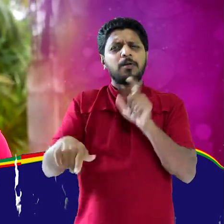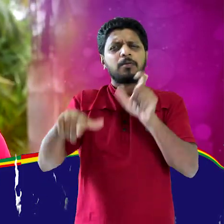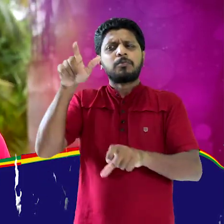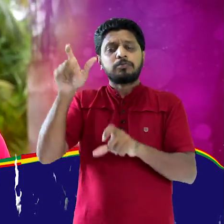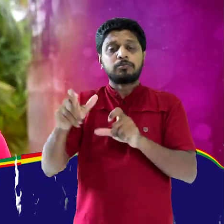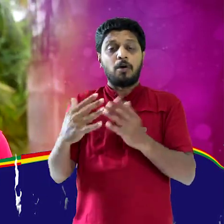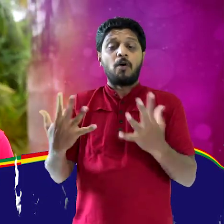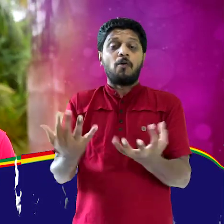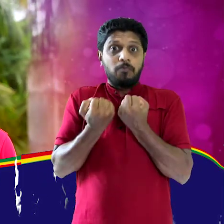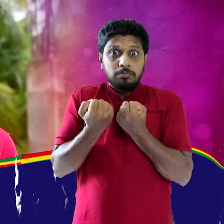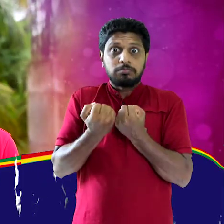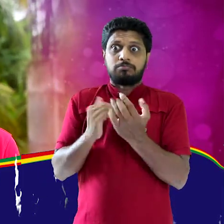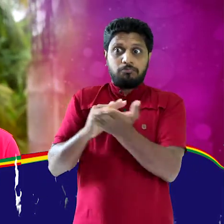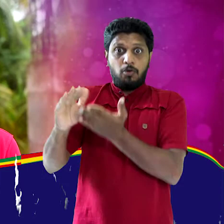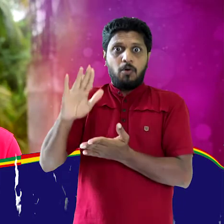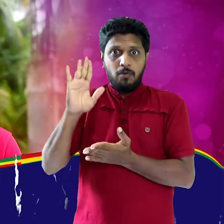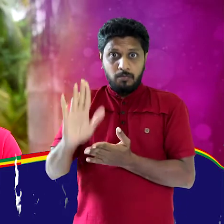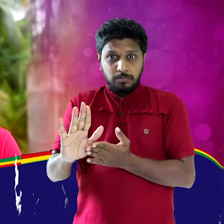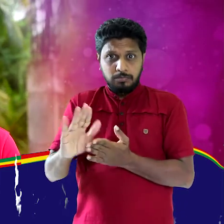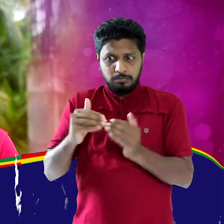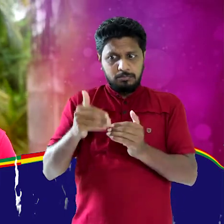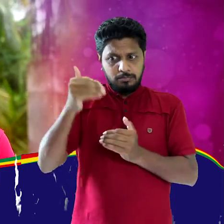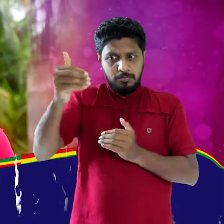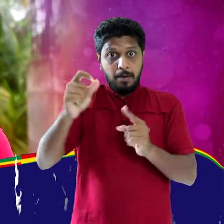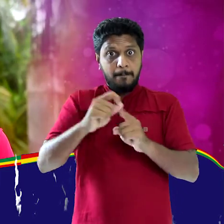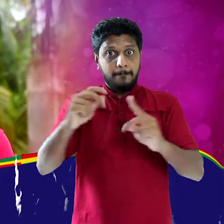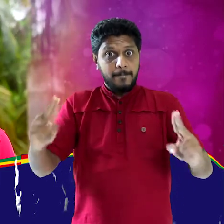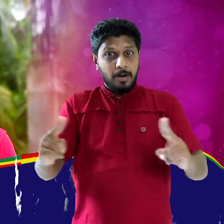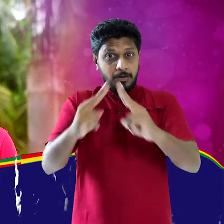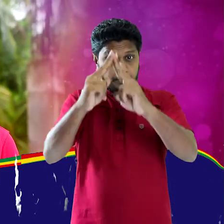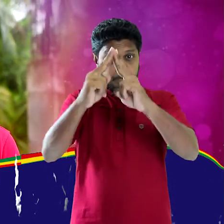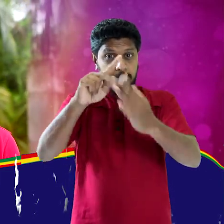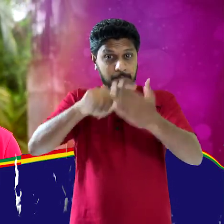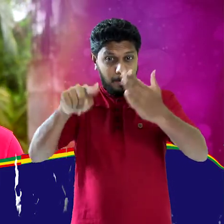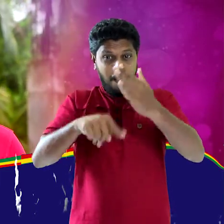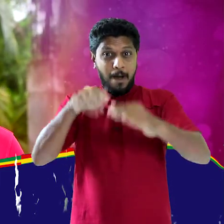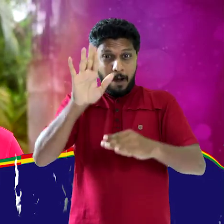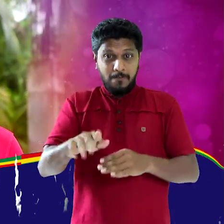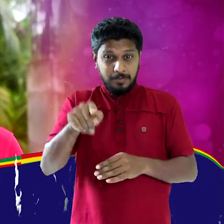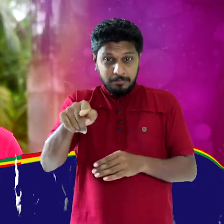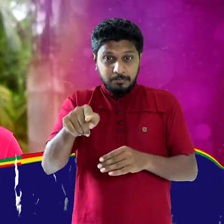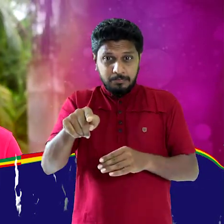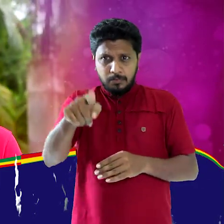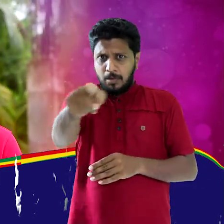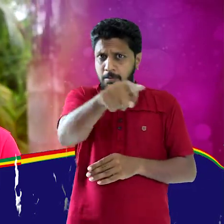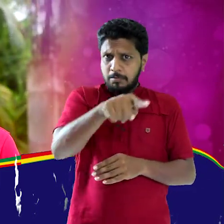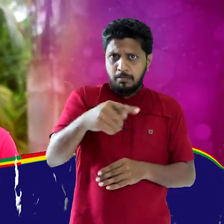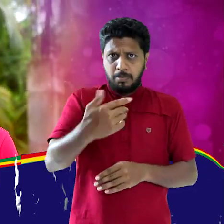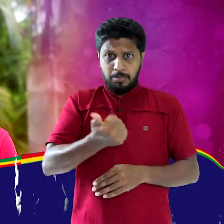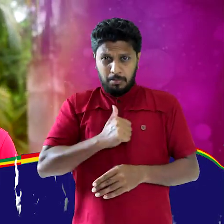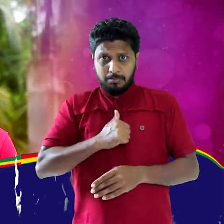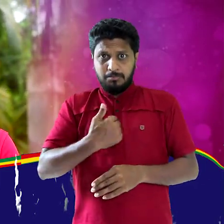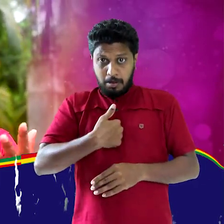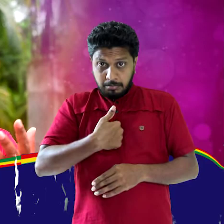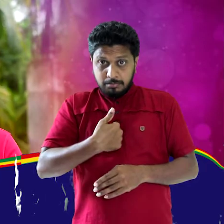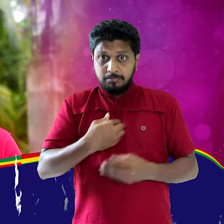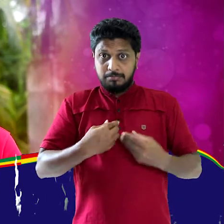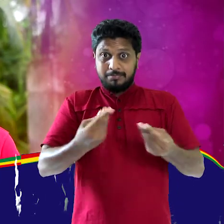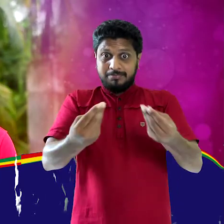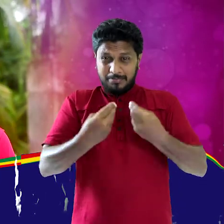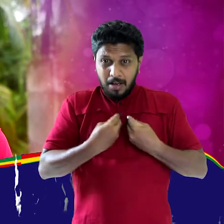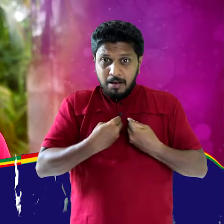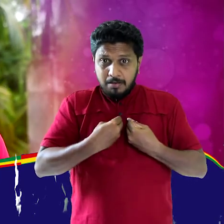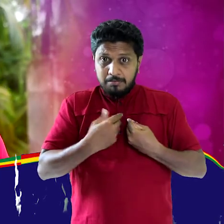වැඩි මැදිහත් වීමක් වෙන්න ඕන කාල පරිච්ඡේදයක්. ඒක නිසා එළඹෙන පාර්ලිමේන්තු මැතිවරණයේදී ඔබ මාව තෝරාපත් කරගත්තොත් මම ආබාධිත